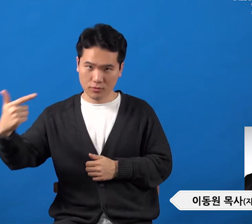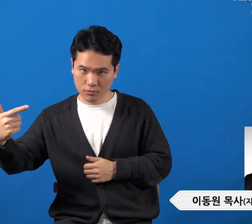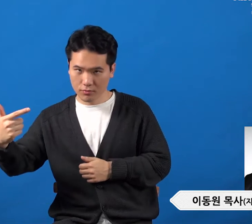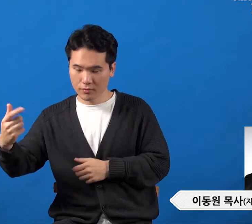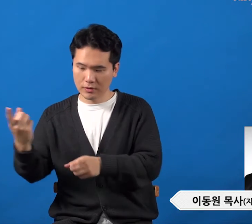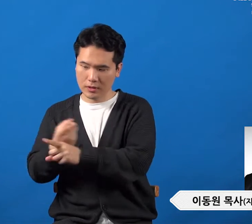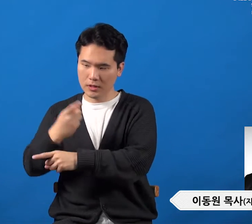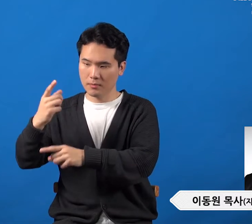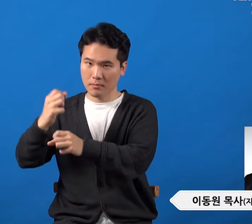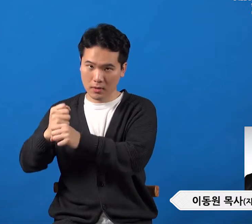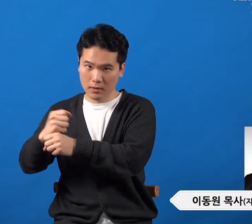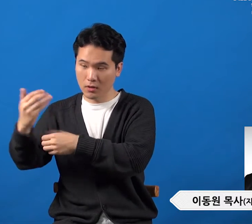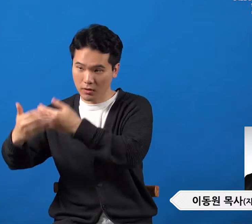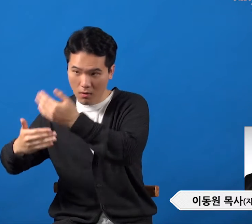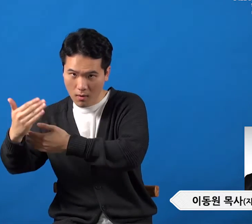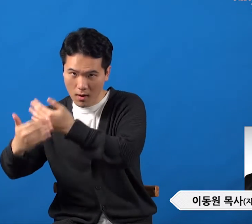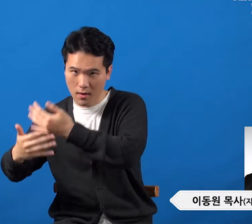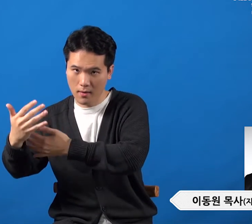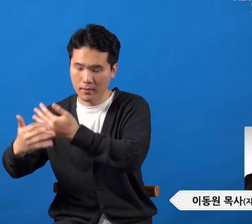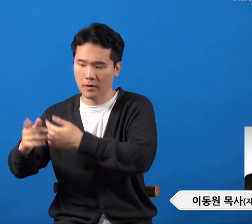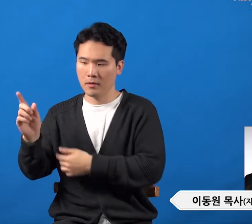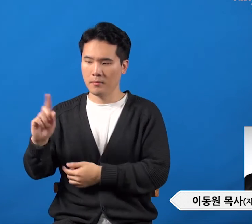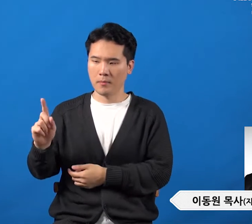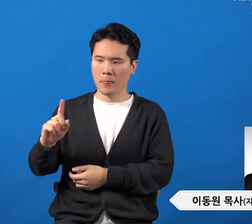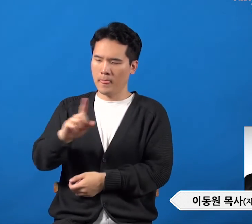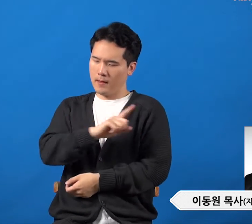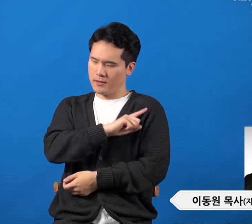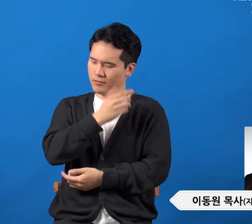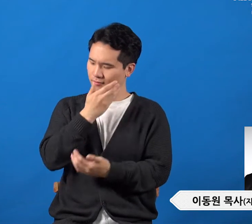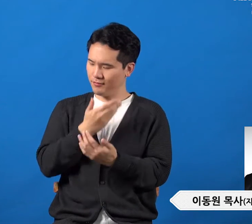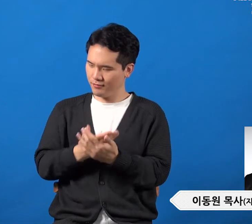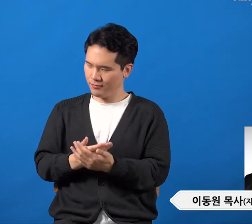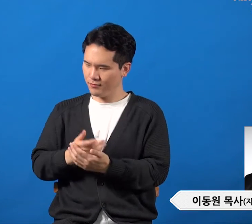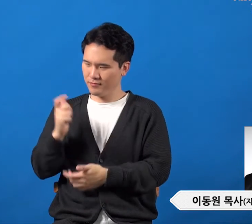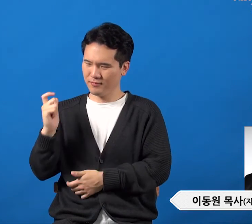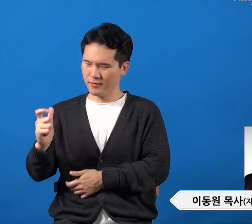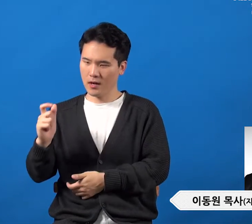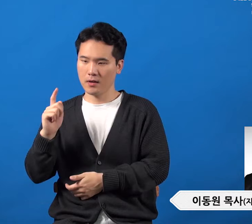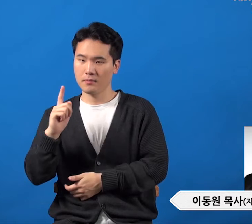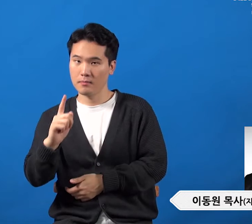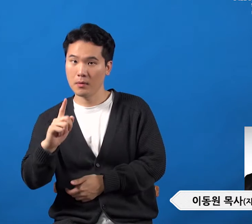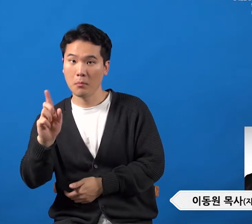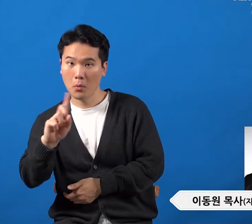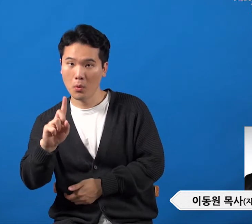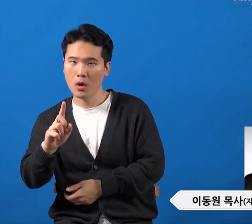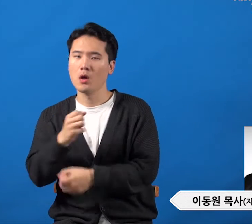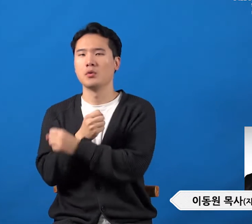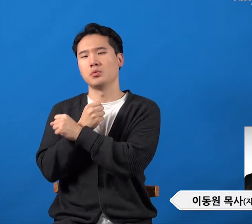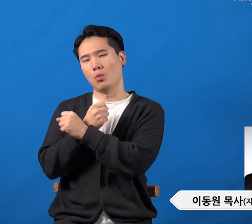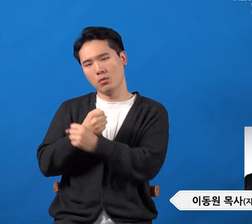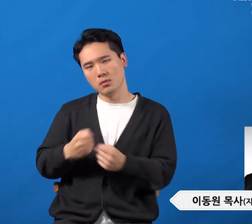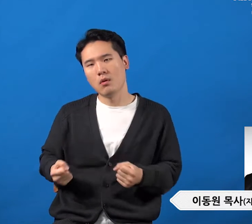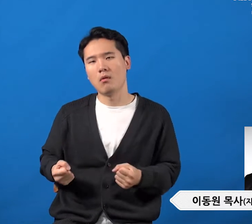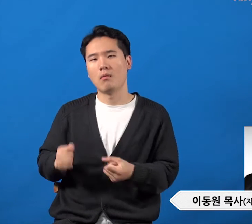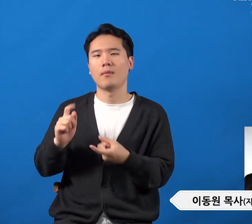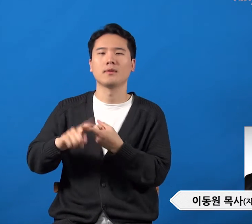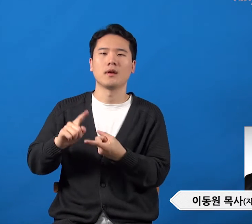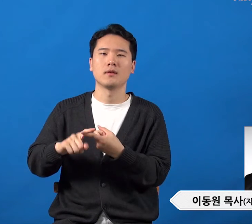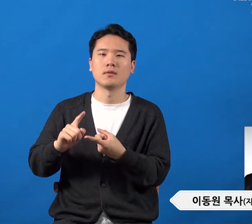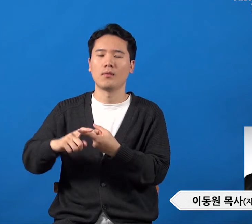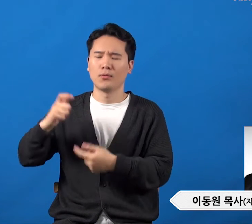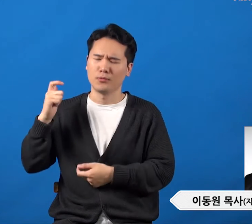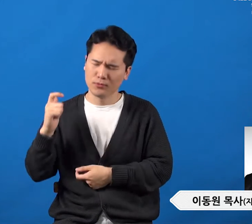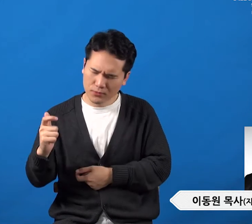2016년에 리메이크된 이 베너, 이 영화에서는 가장 중요하게 강조된 것이 바로 용서의 메시지였다는